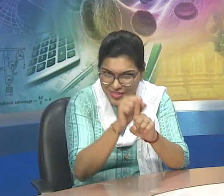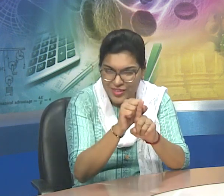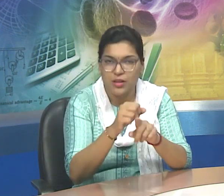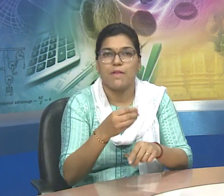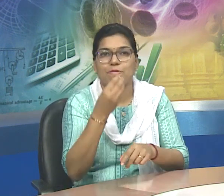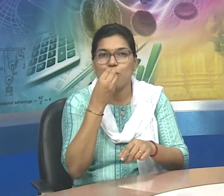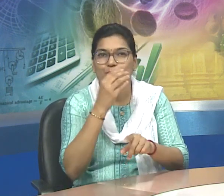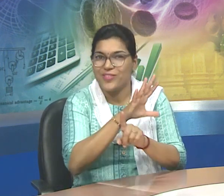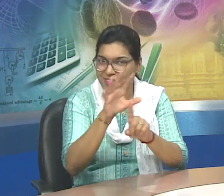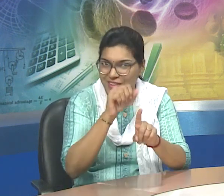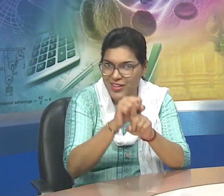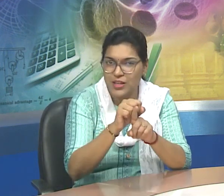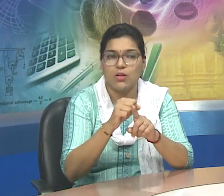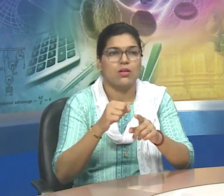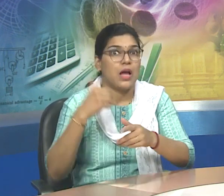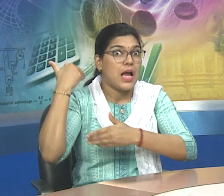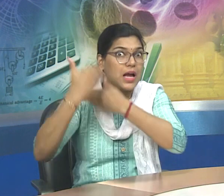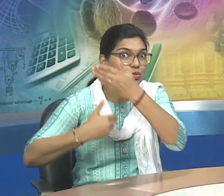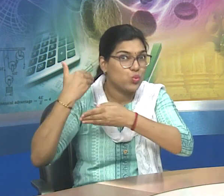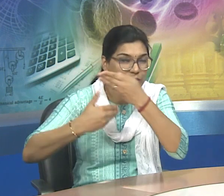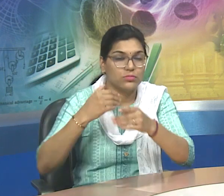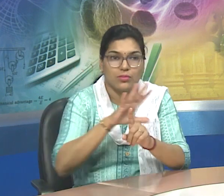एक ऐसी संस्था है जहाँ पे सांस्कृतिक